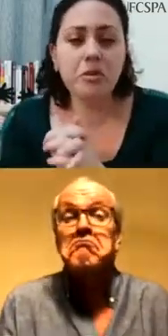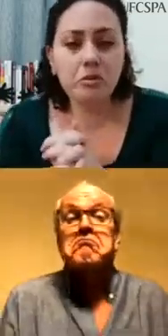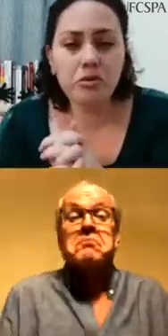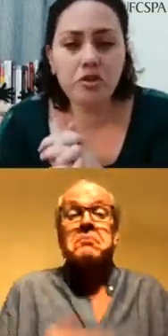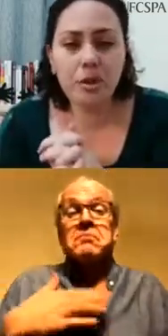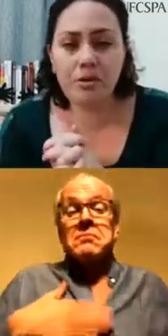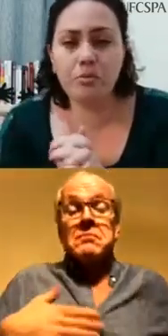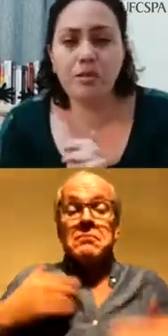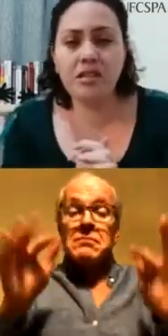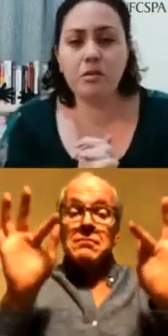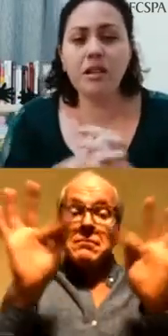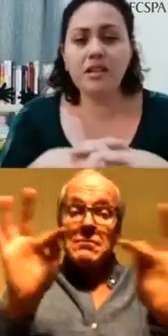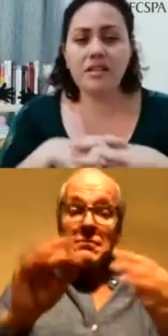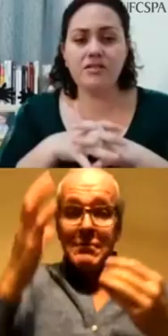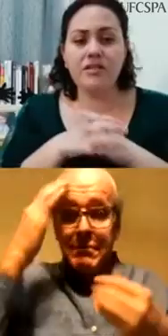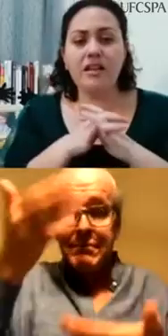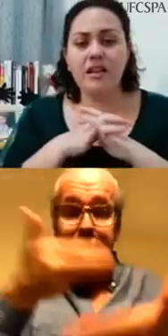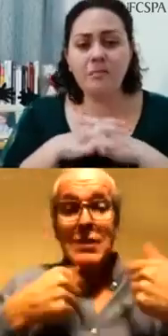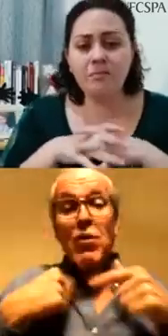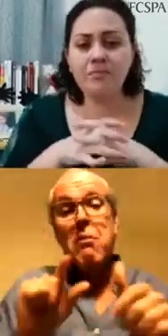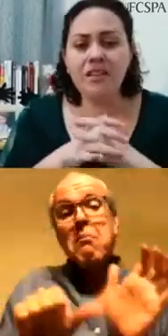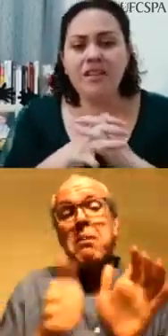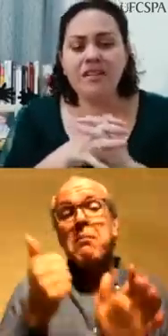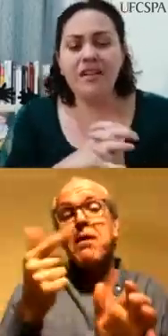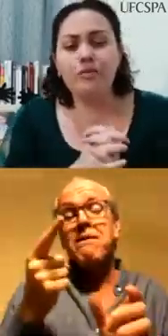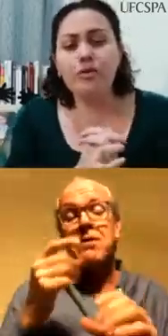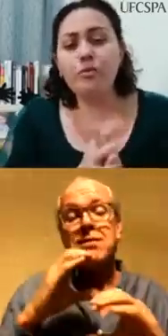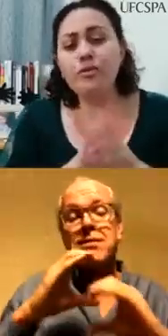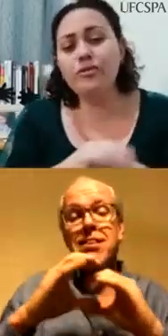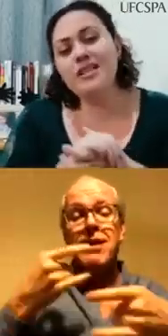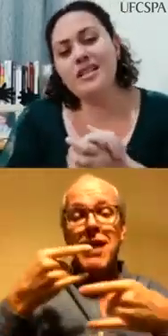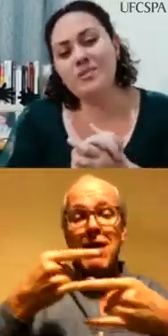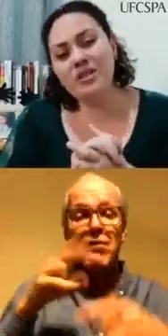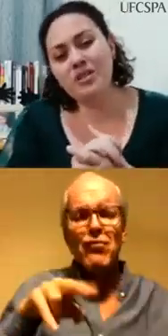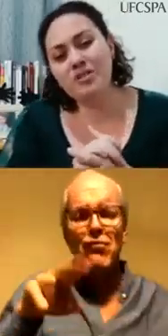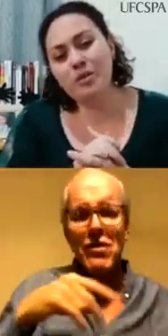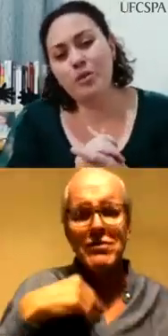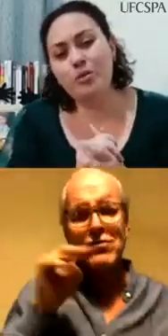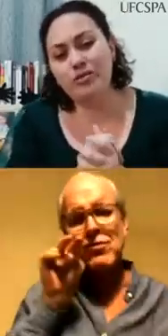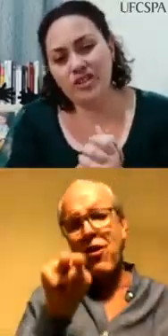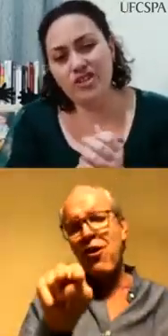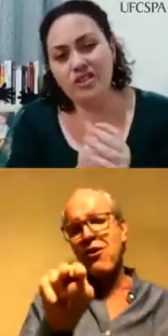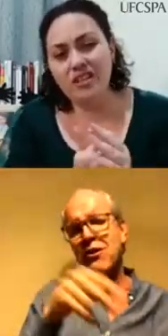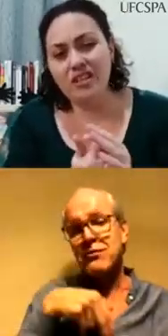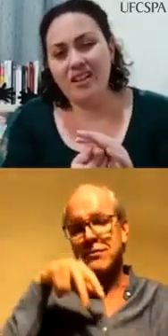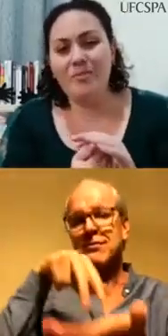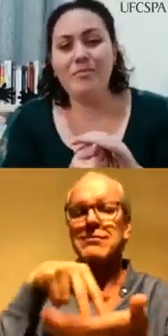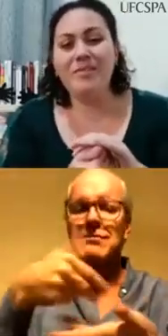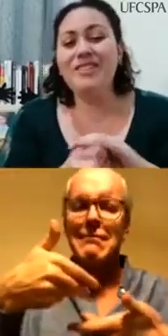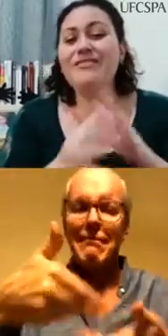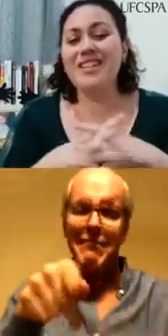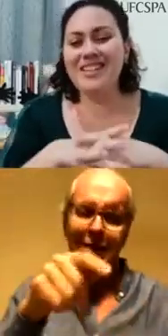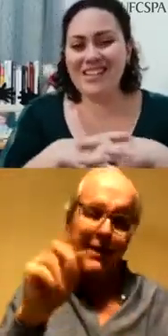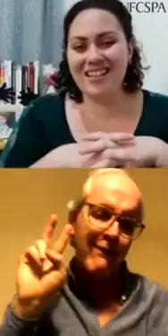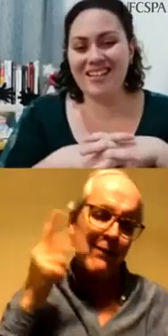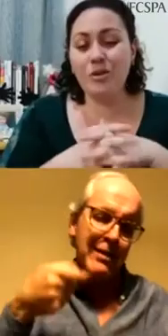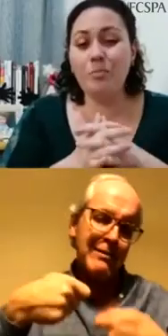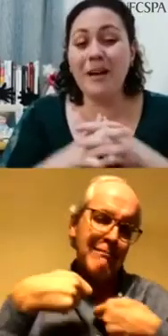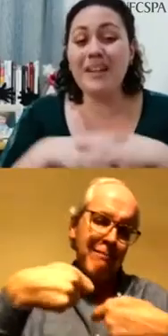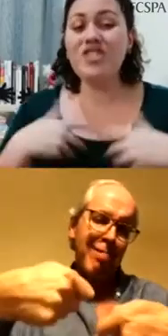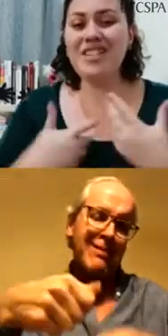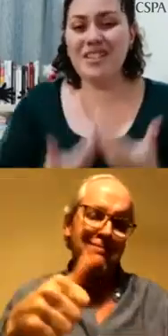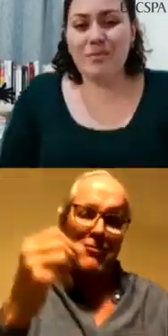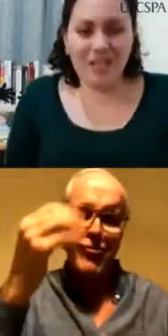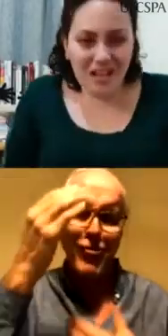Perguntei se o Augusto tinha mais alguma questão que ele quisesse falar. Eu fico muito feliz pelo convite. É a primeira vez, né, que